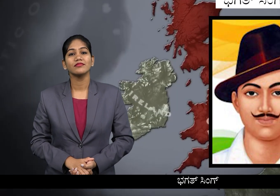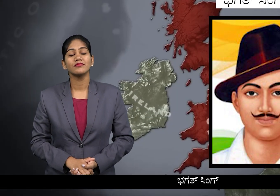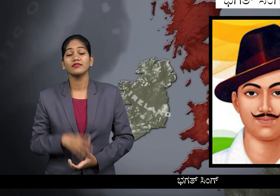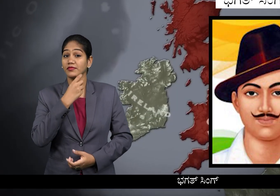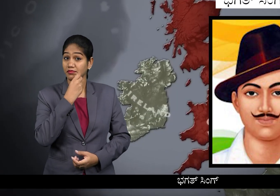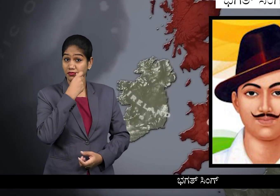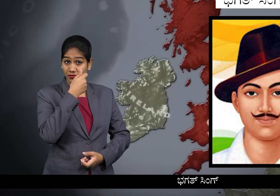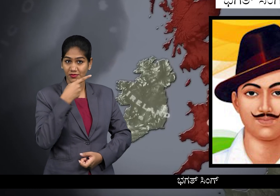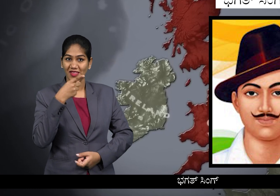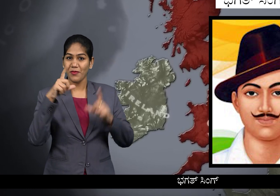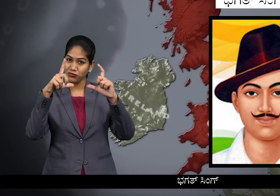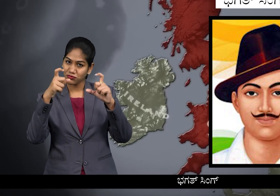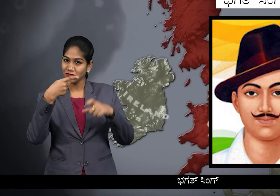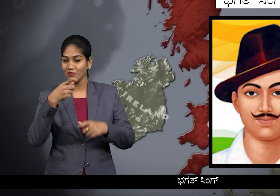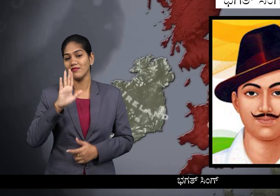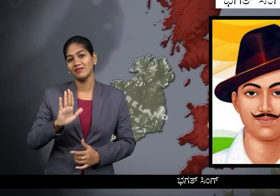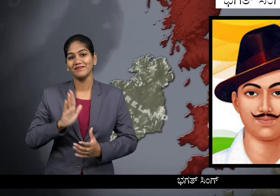ಭಗತ್ ಸಿಂಗ್,